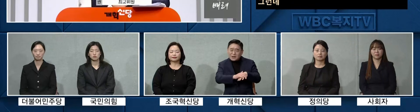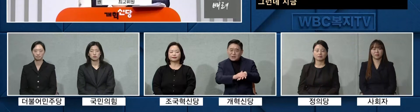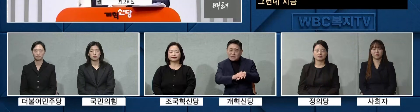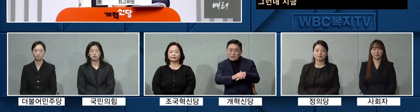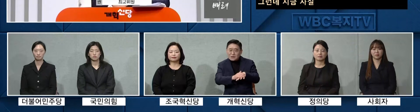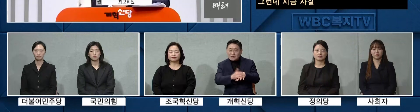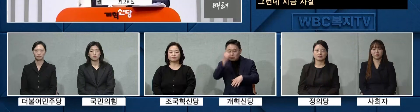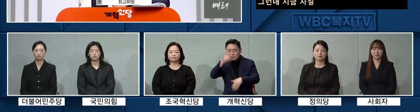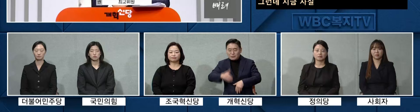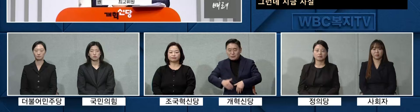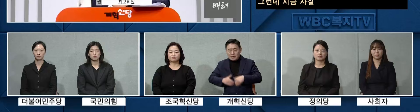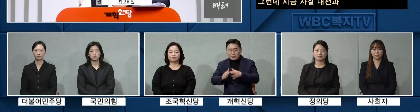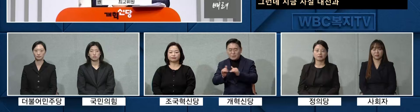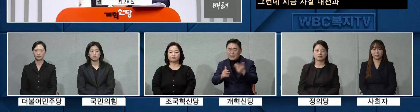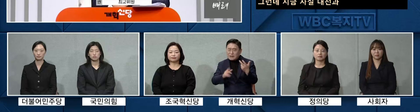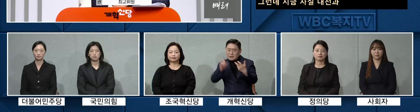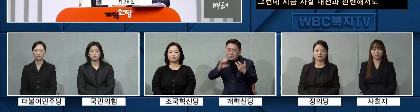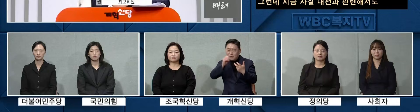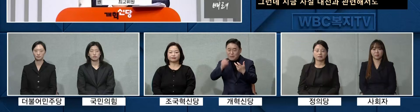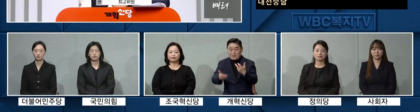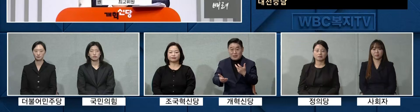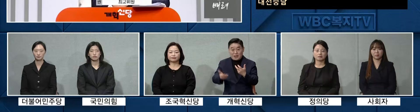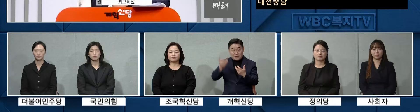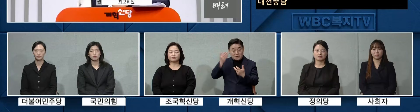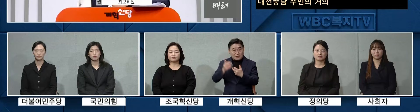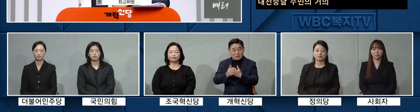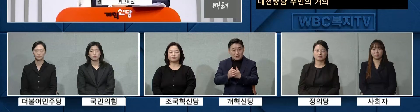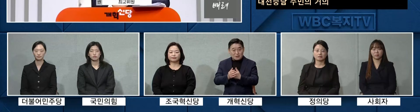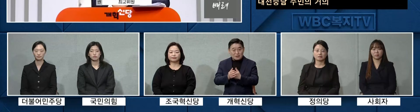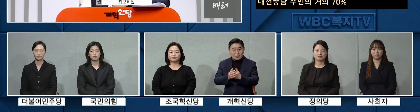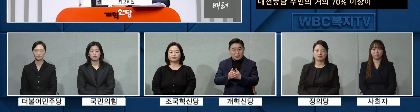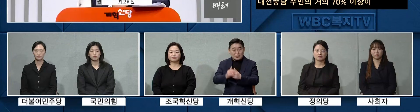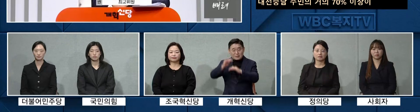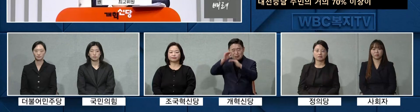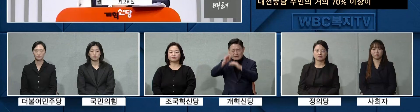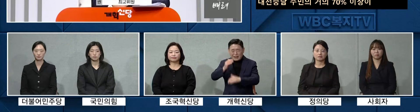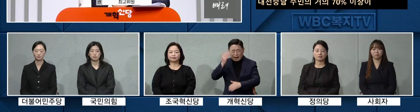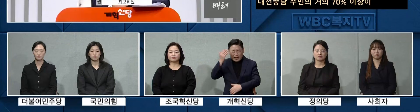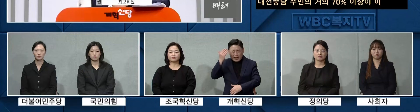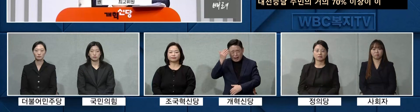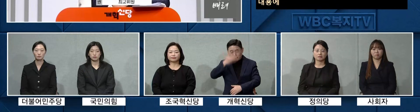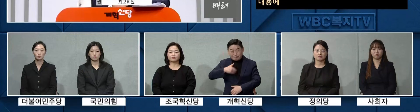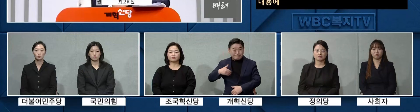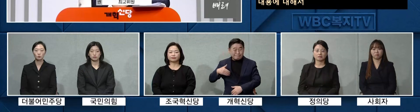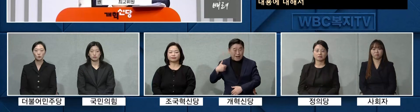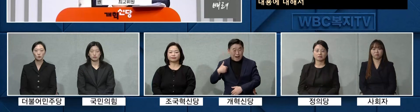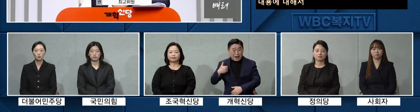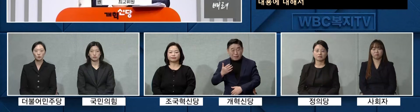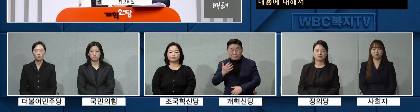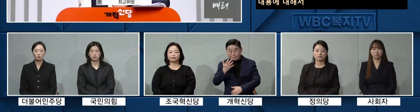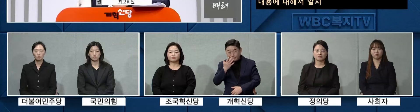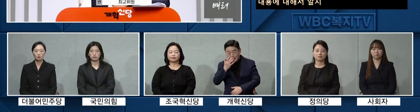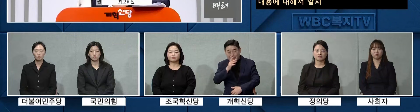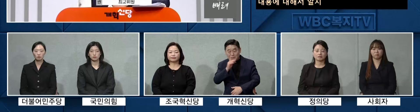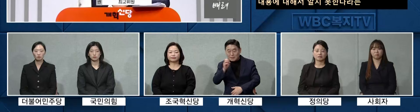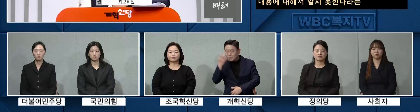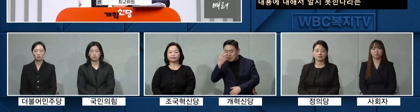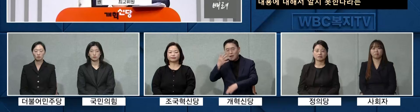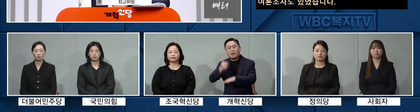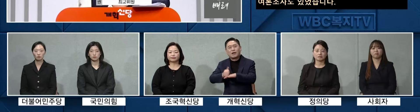대전 충남 주민의 거의 70% 이상이 이 내용에 대해서 알지 못한다라는 KBS 여론조사도